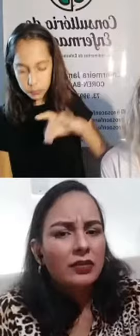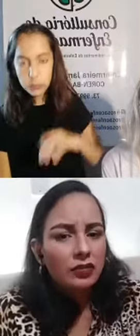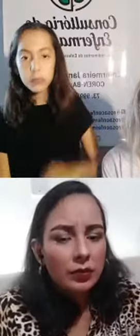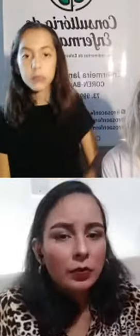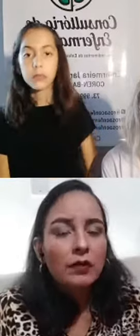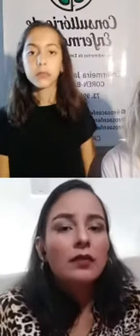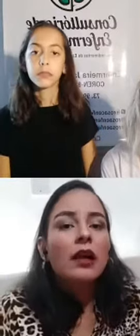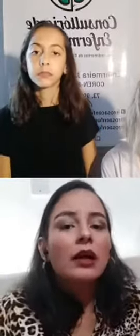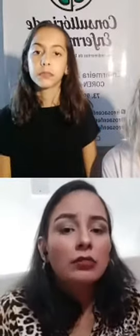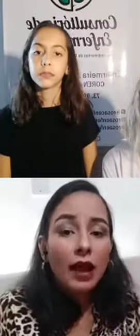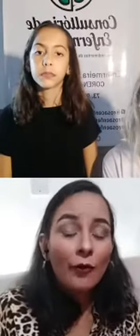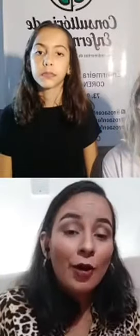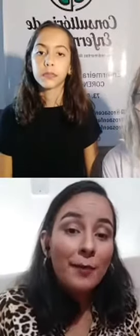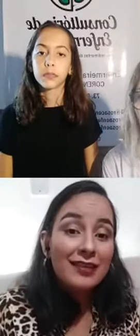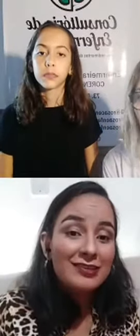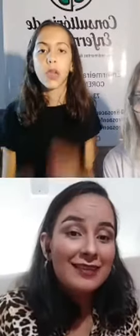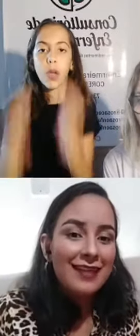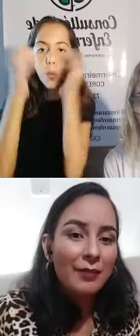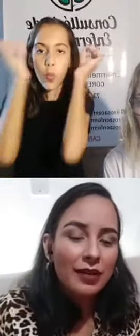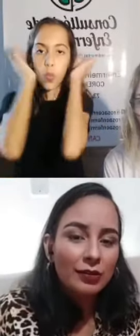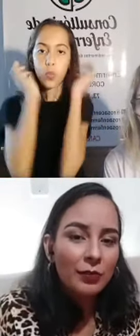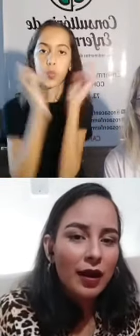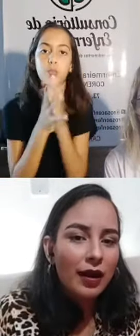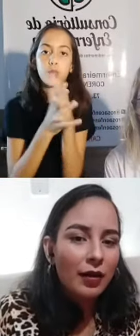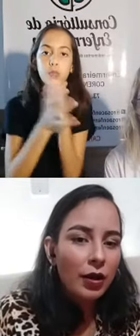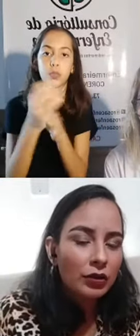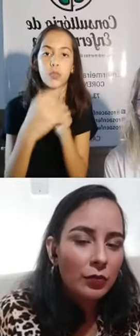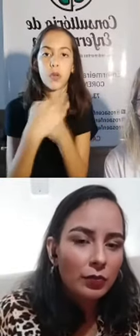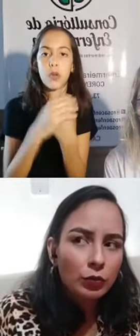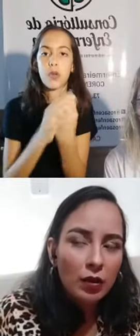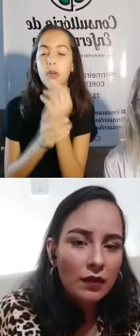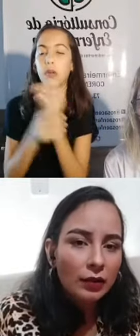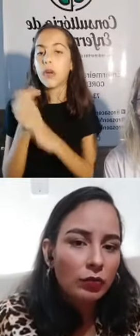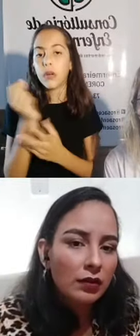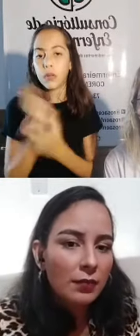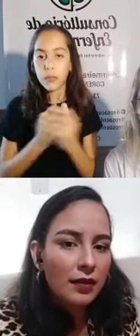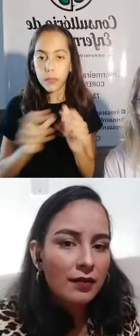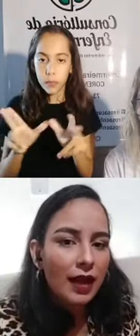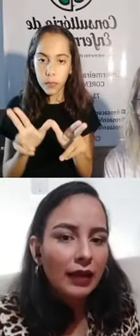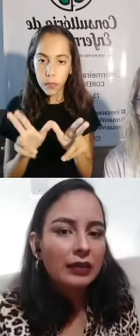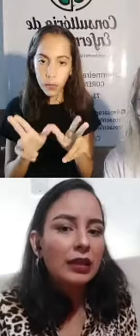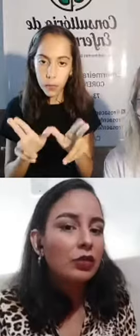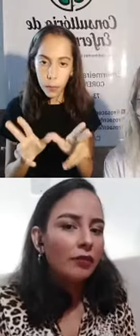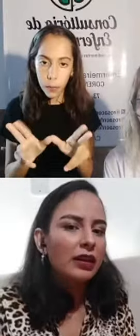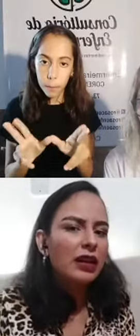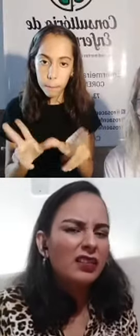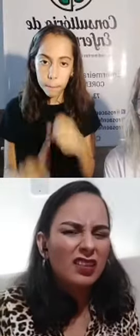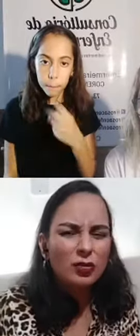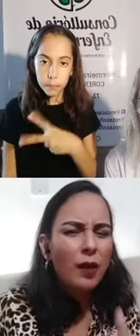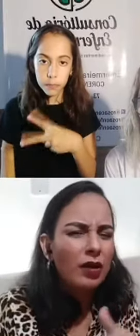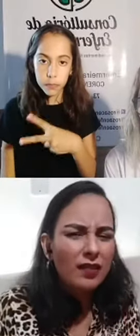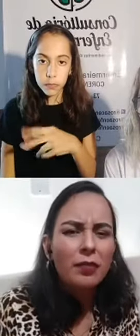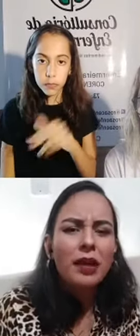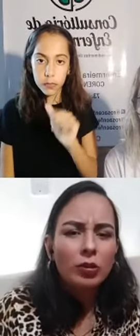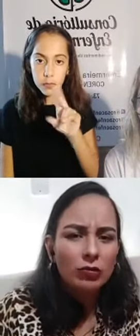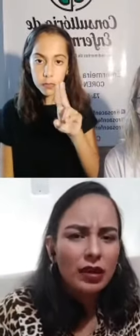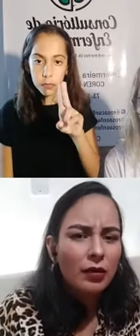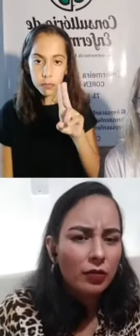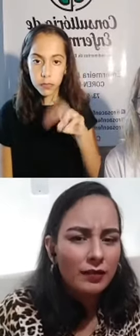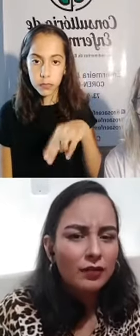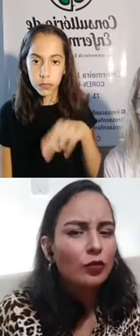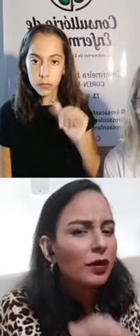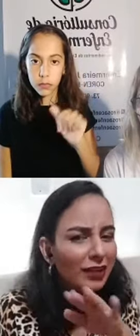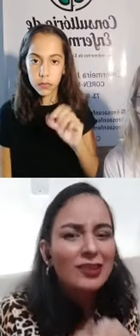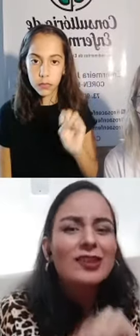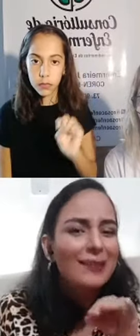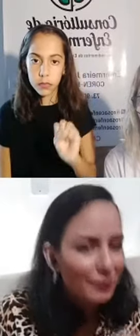para distribuição e tal. Mas a gente sabe, eu tenho duas alunas na minha sala que tem 9 crianças. Acho que Paula sabe melhor do que eu